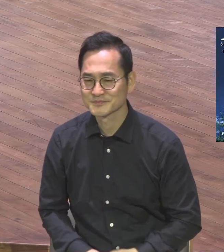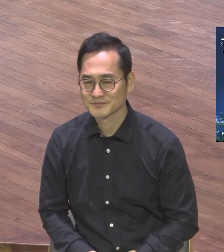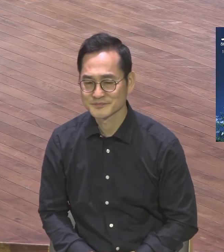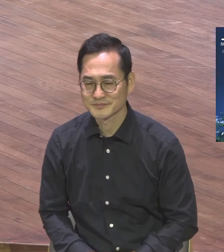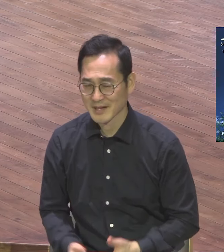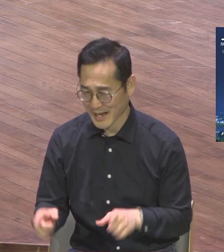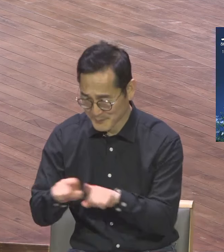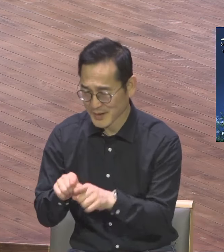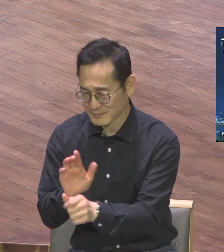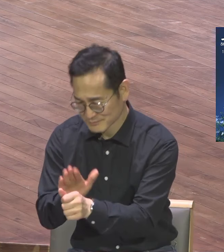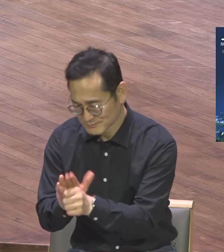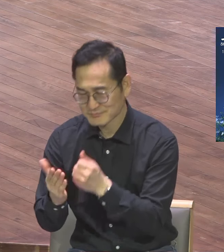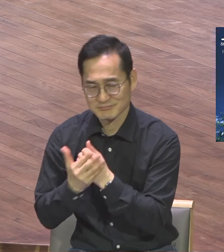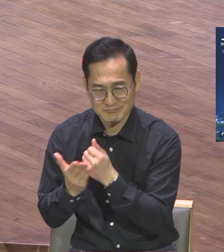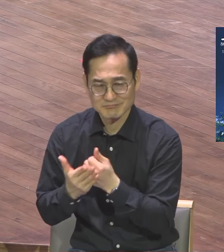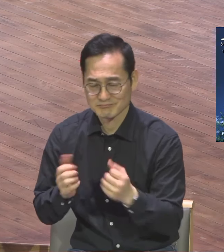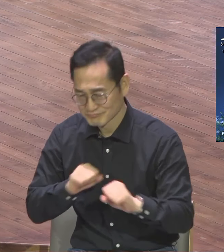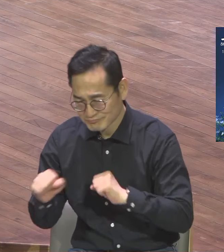동역하면서 서로